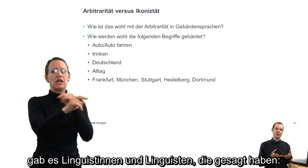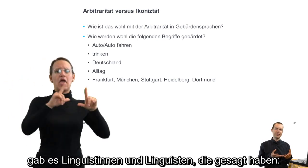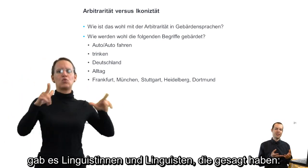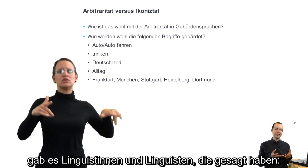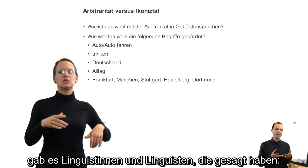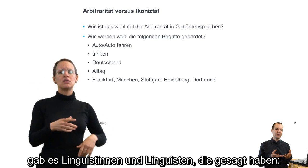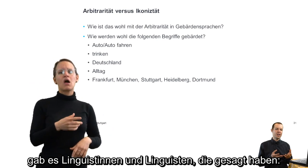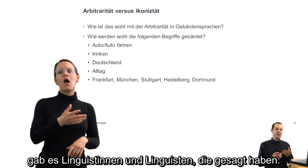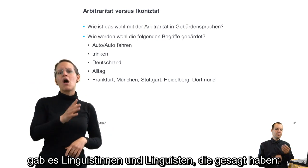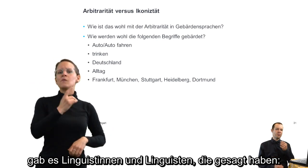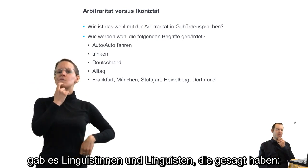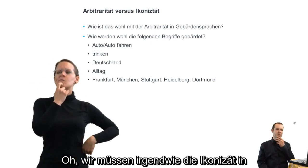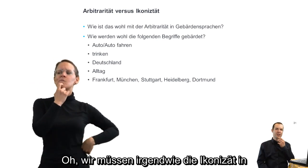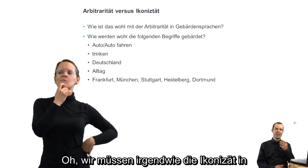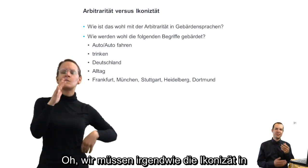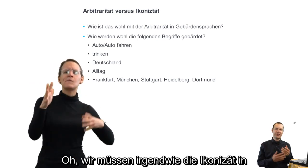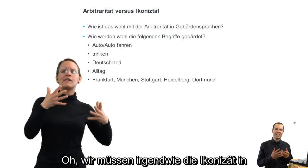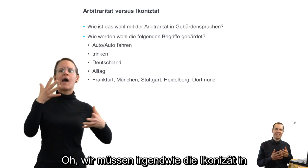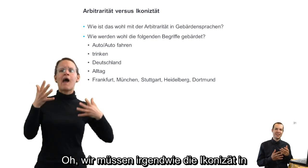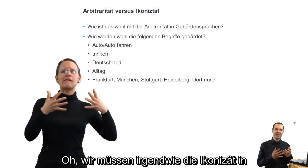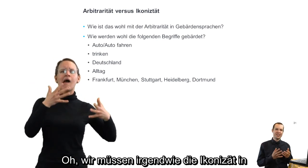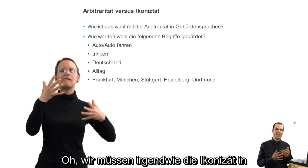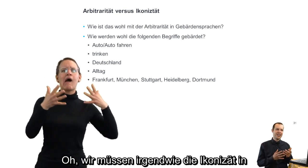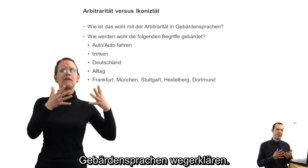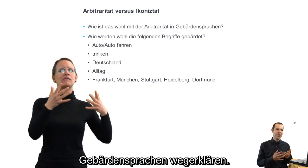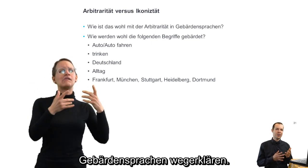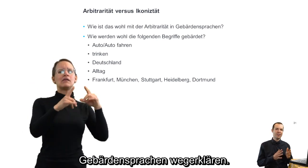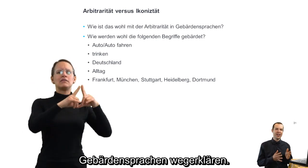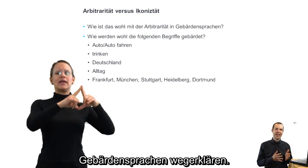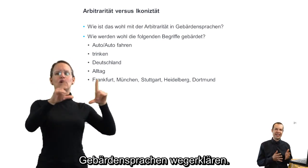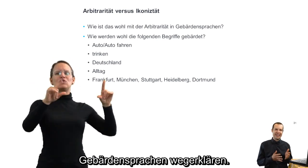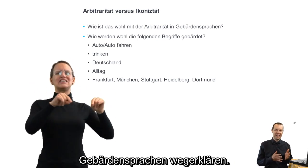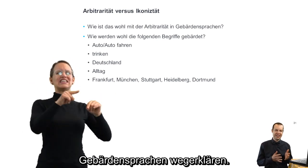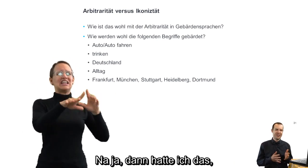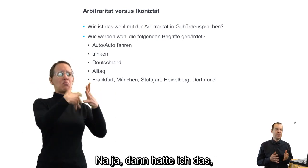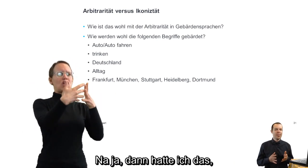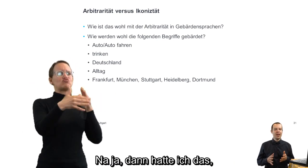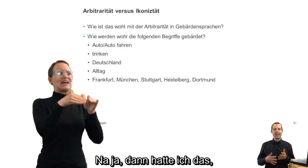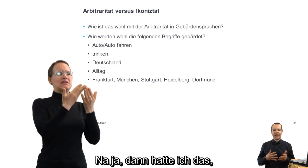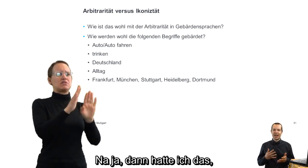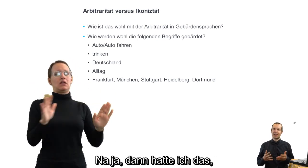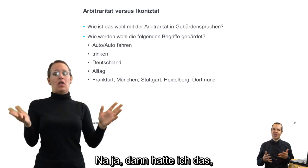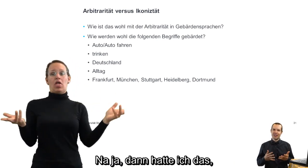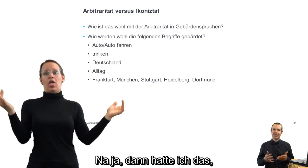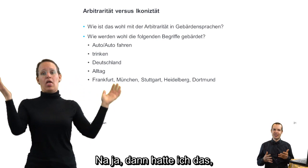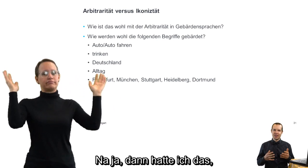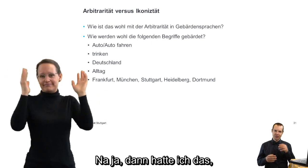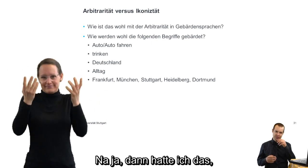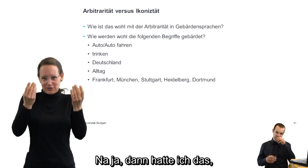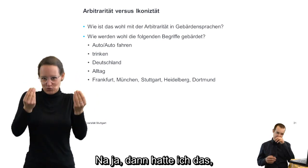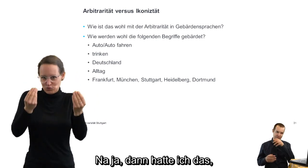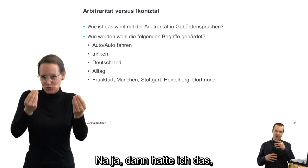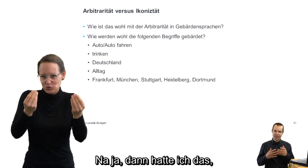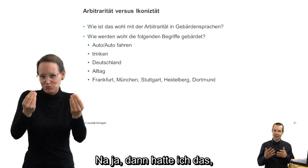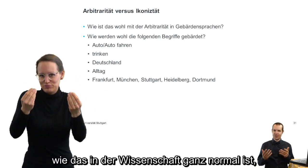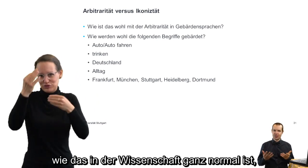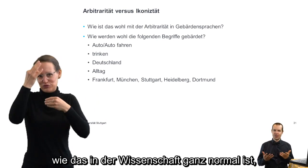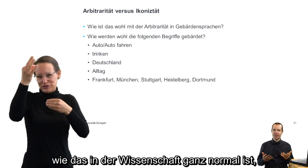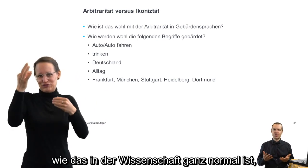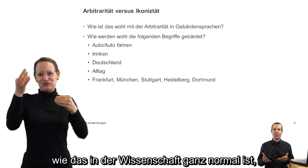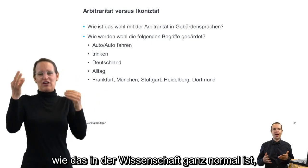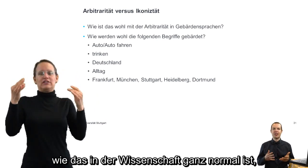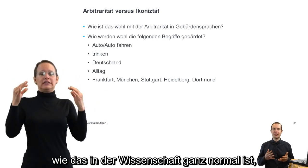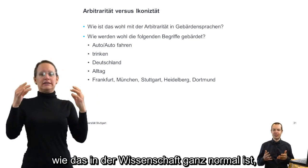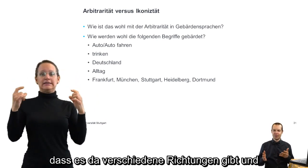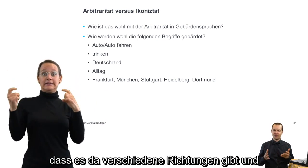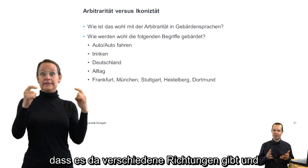gab es Linguisten, die gesagt haben, wir müssen irgendwie die Kolonizität in Gebärdensprachen wegerklären. Naja, dann hat sich das natürlich, das ist in der Wissenschaft